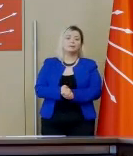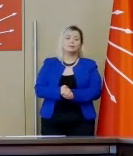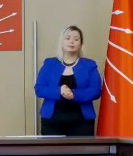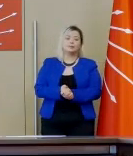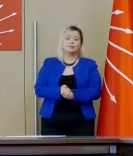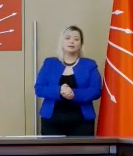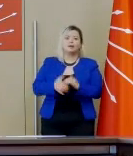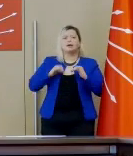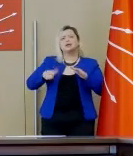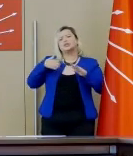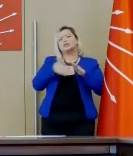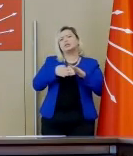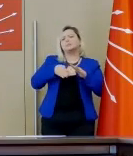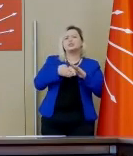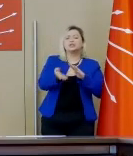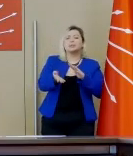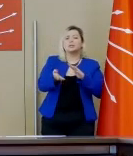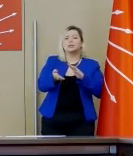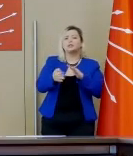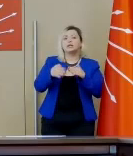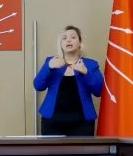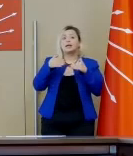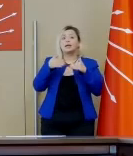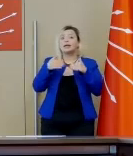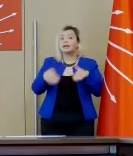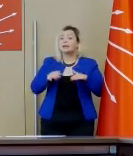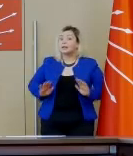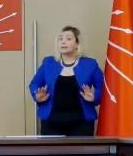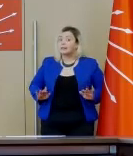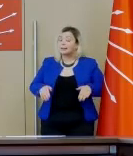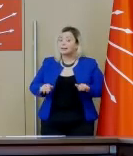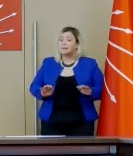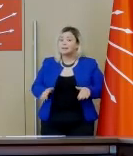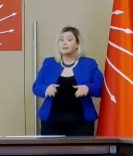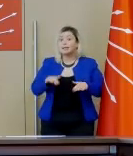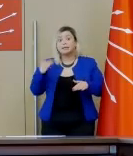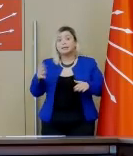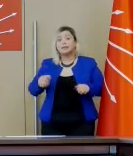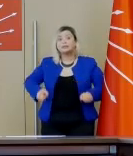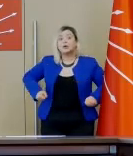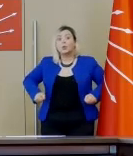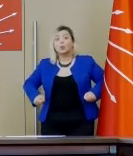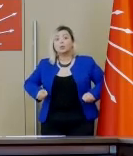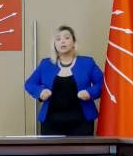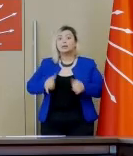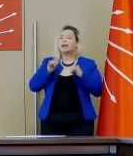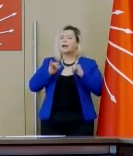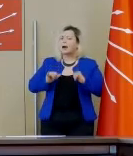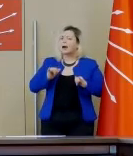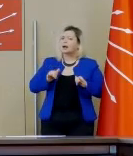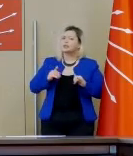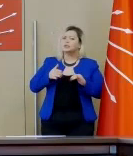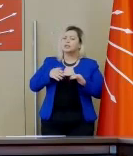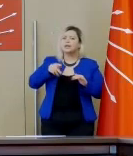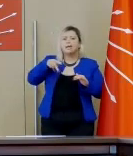girip çıkabileceği, orta ve engellilerin tekerlekli sandalyeleri ya da koltuk değnekleriyle rahatlıkla